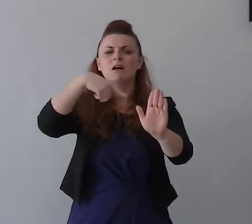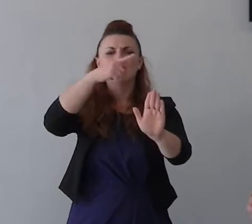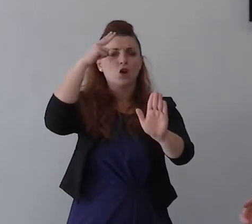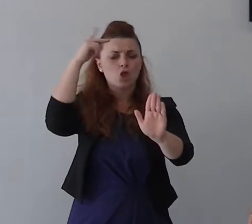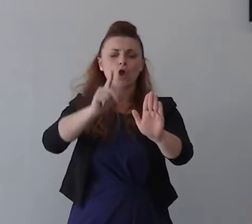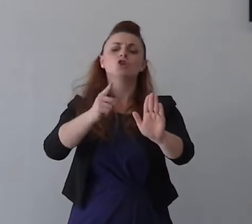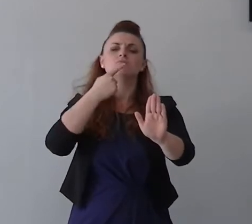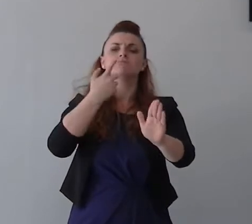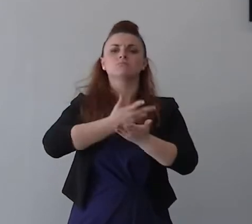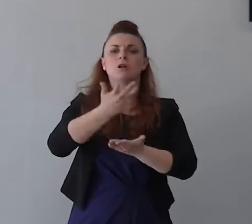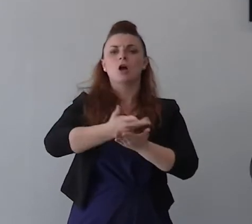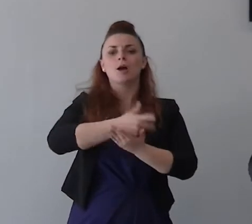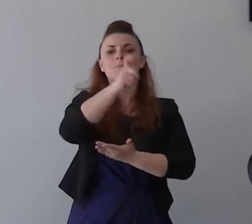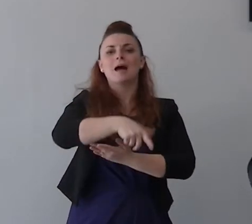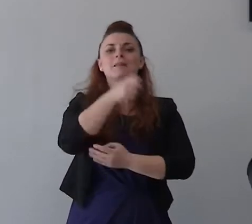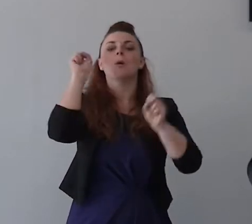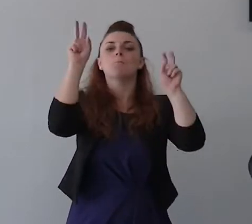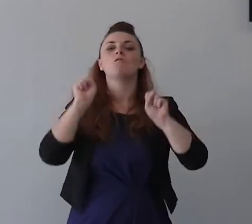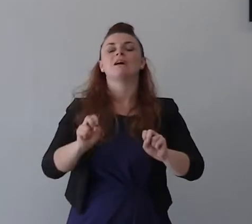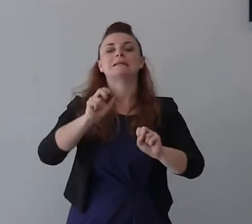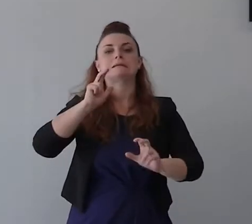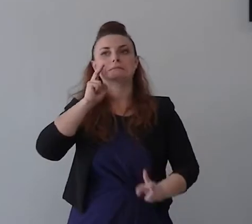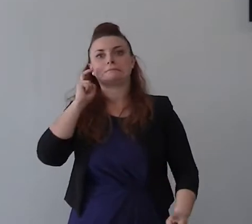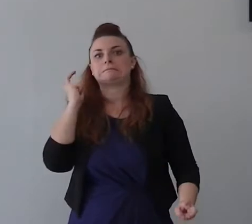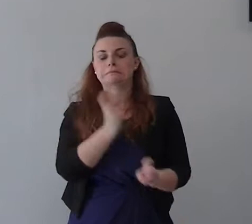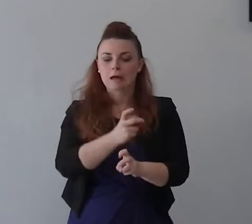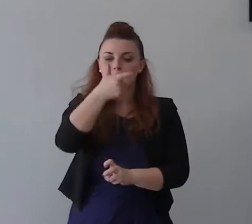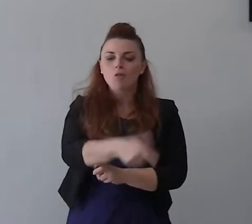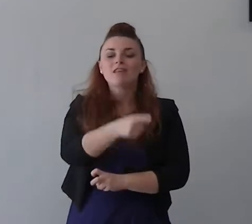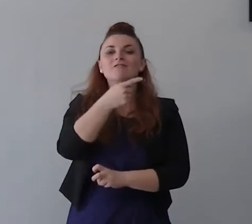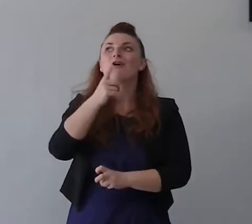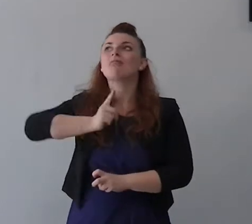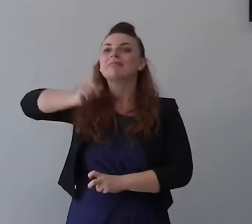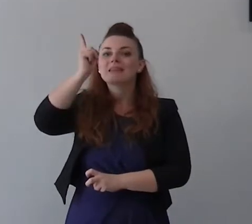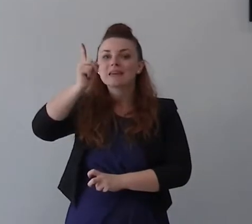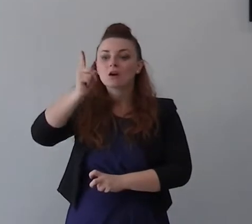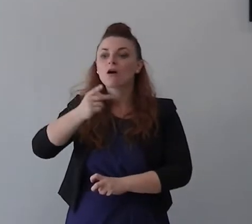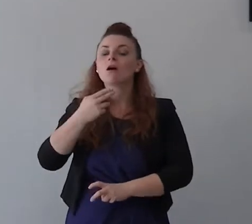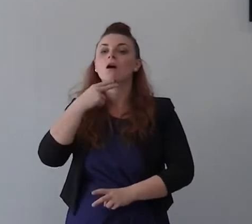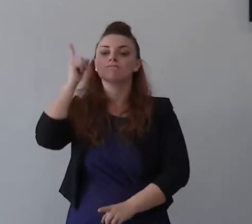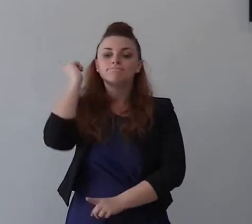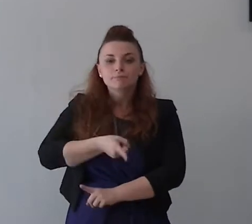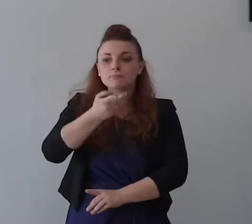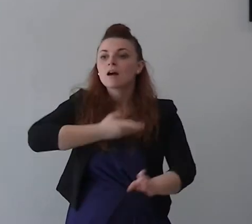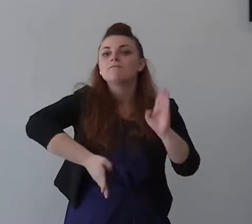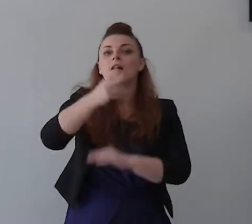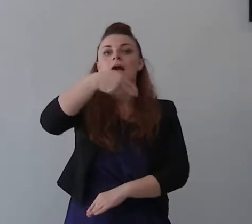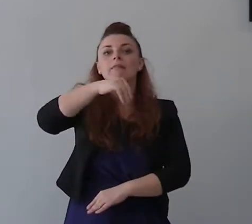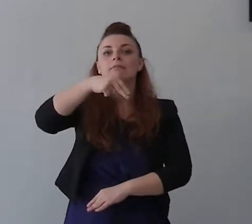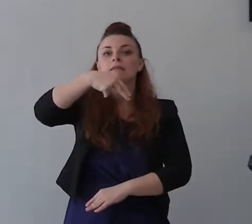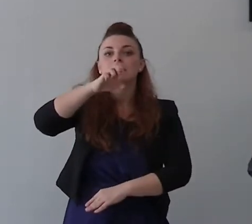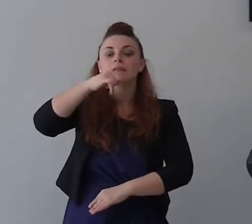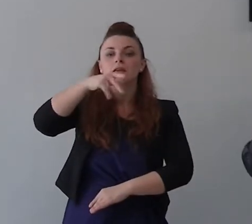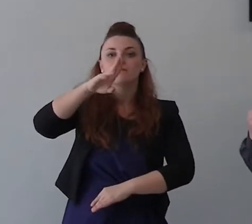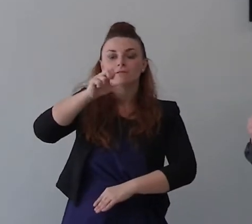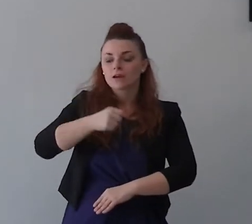profeta strano, un profeta che era stato mandato, a cui Dio aveva detto: ok, vai a Ninive e porta l'annuncio che io sono